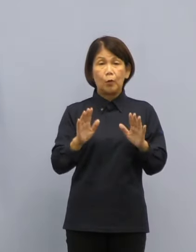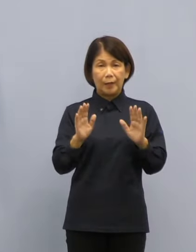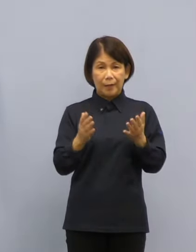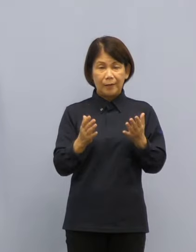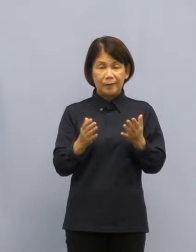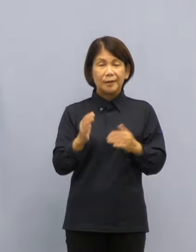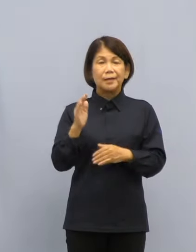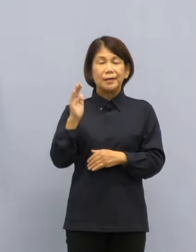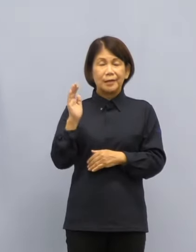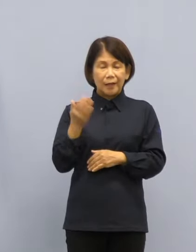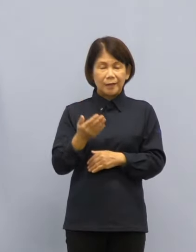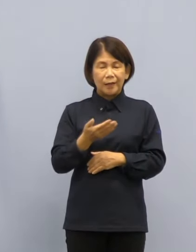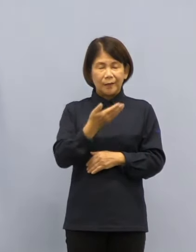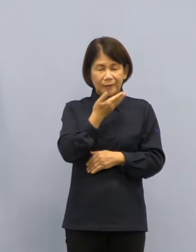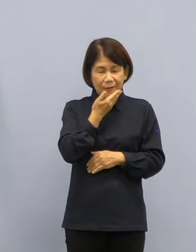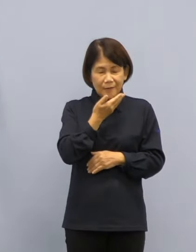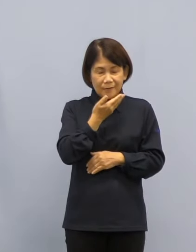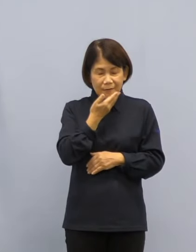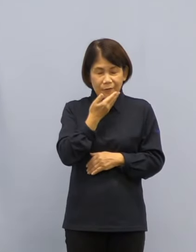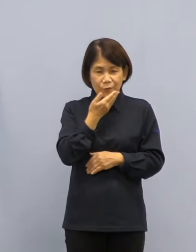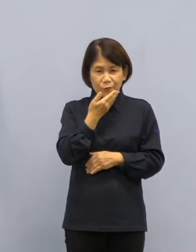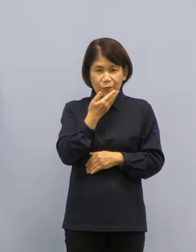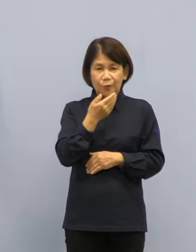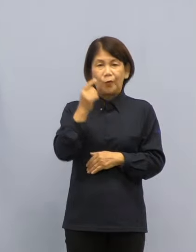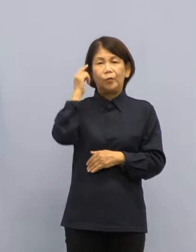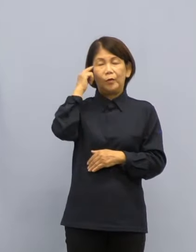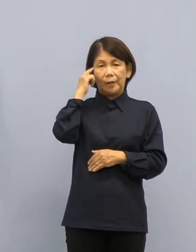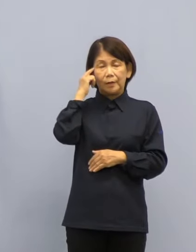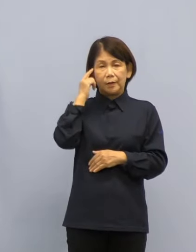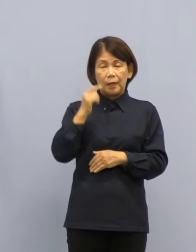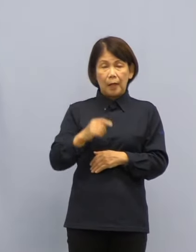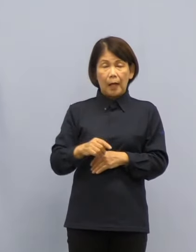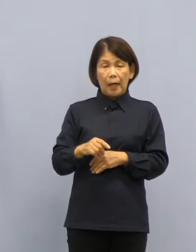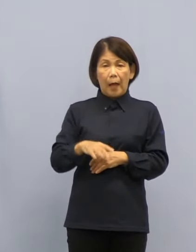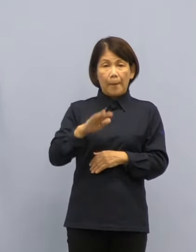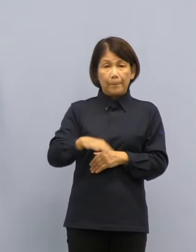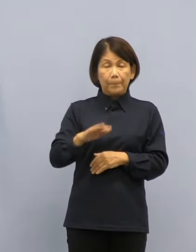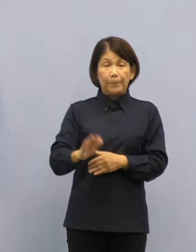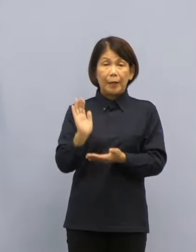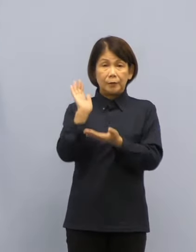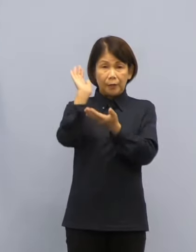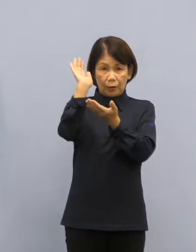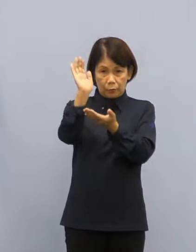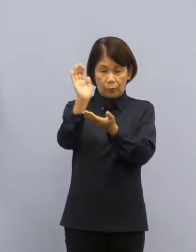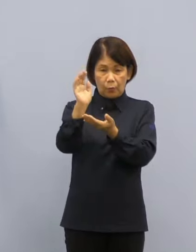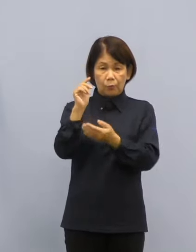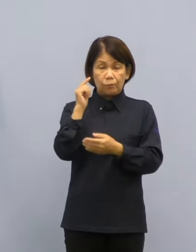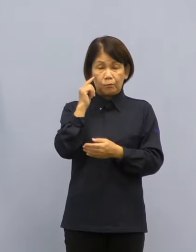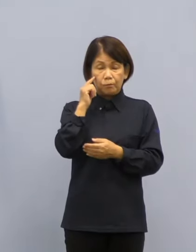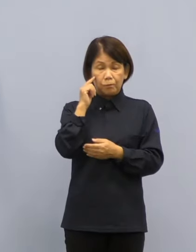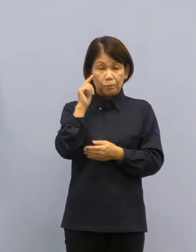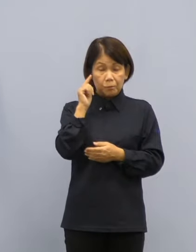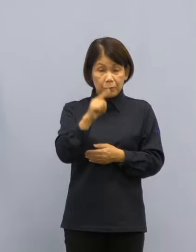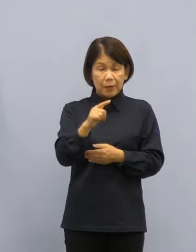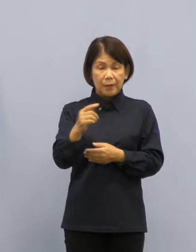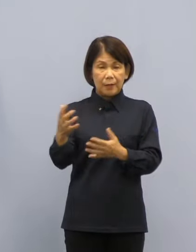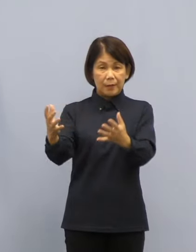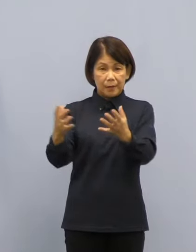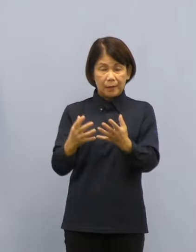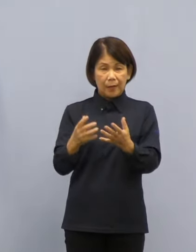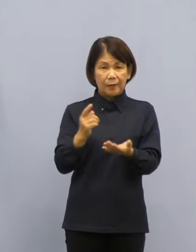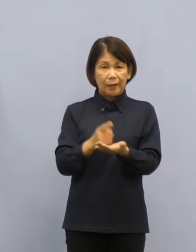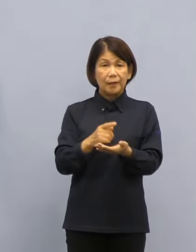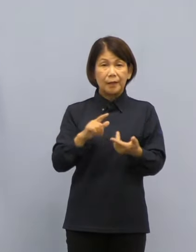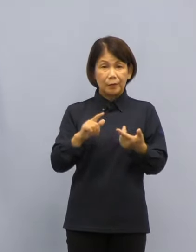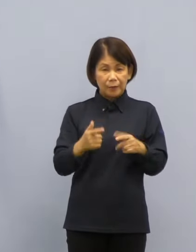な視点だというふうに思います。これはバスケットで来られた方々だけではないですけどもご来県いただいた方々をいかにも